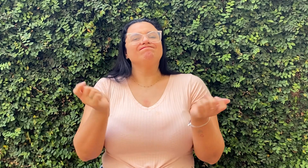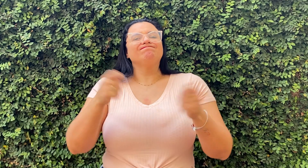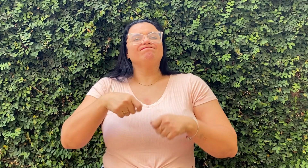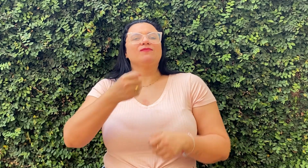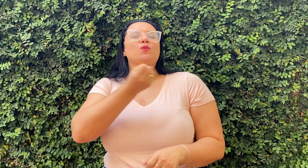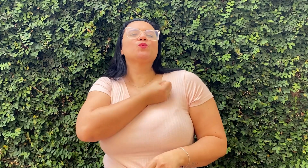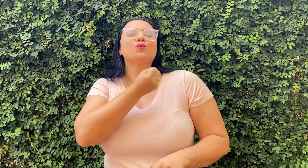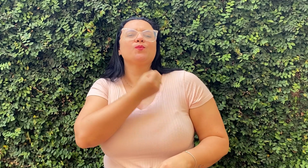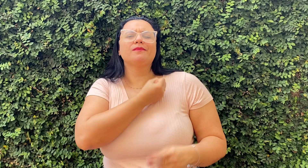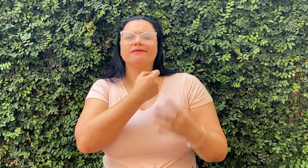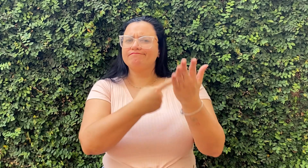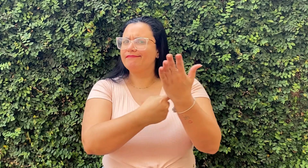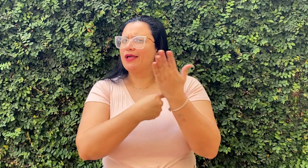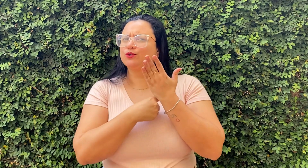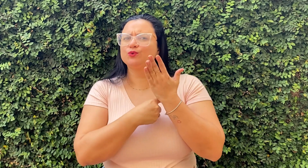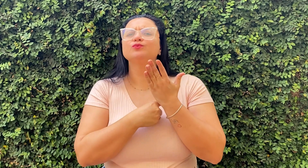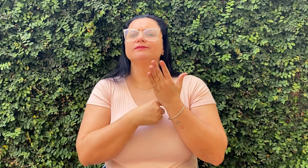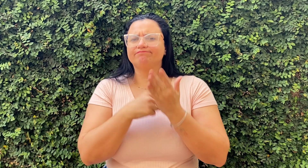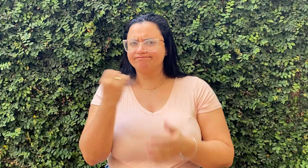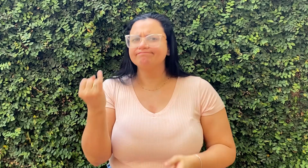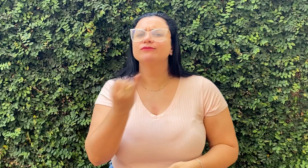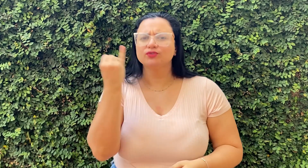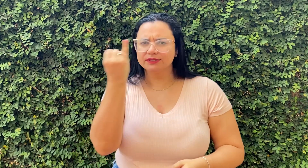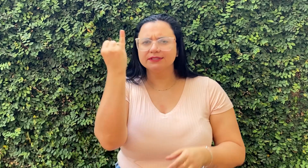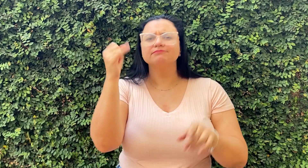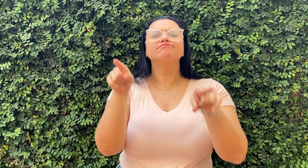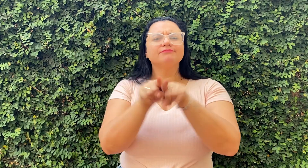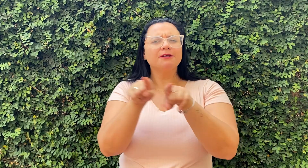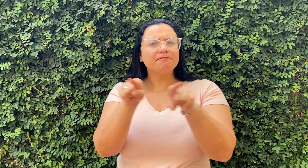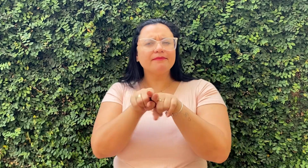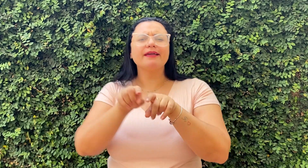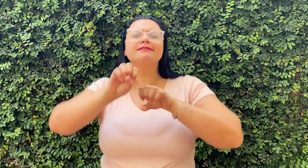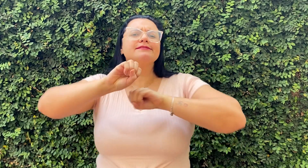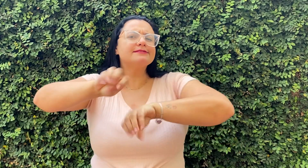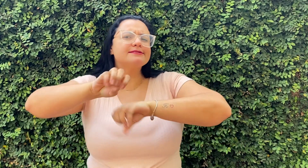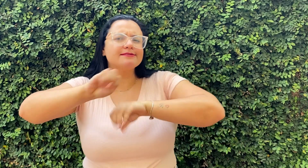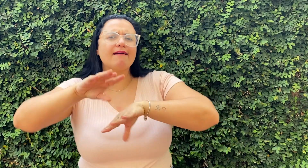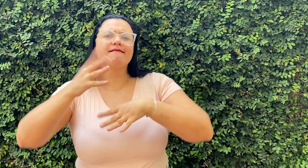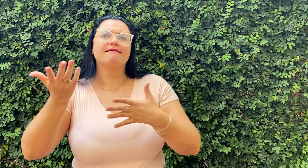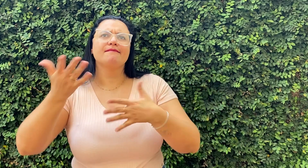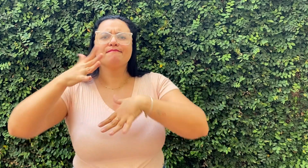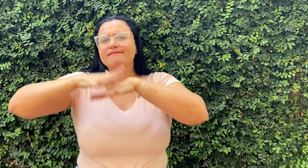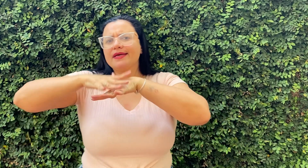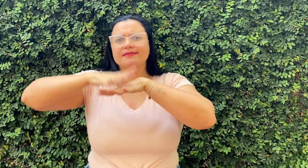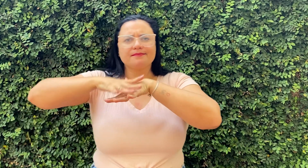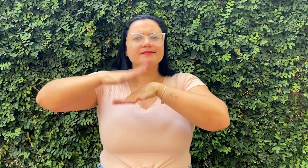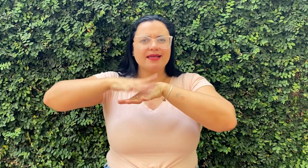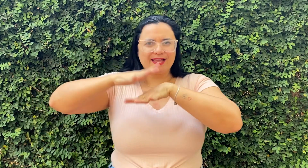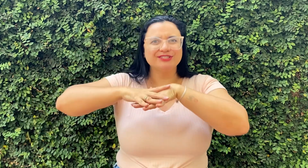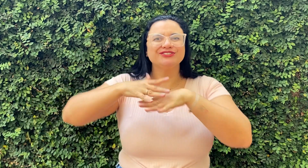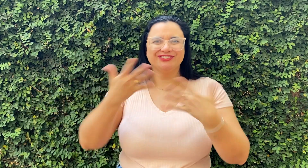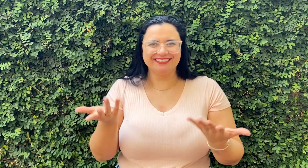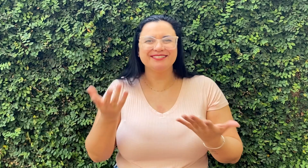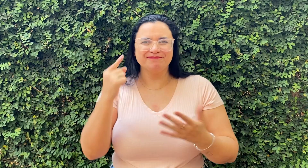Então, com os números também são muito importantes para você sinalizar na Libras. Por exemplo, no ensino da disciplina